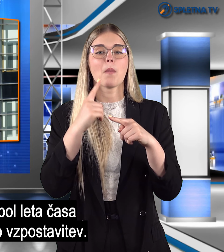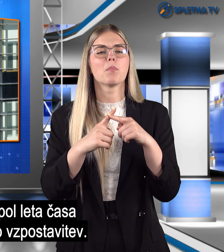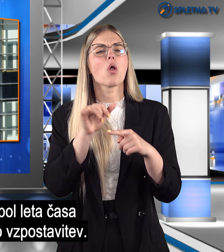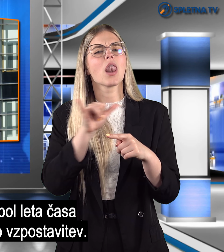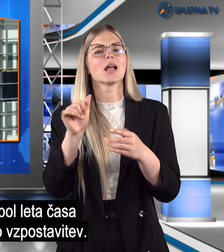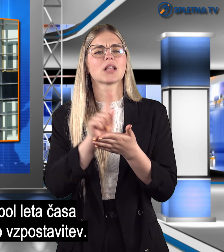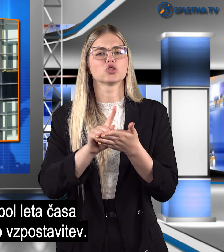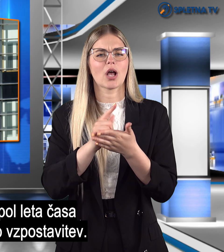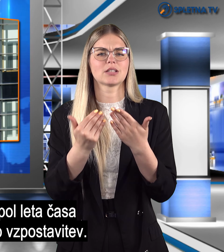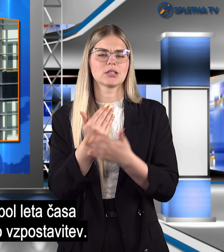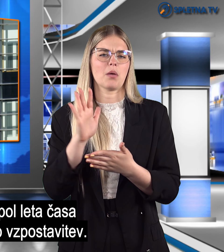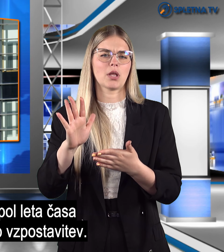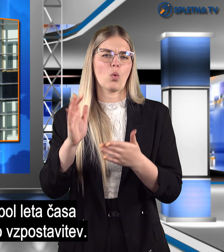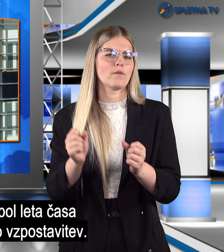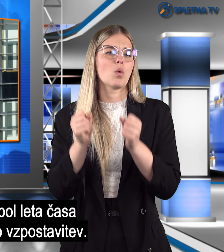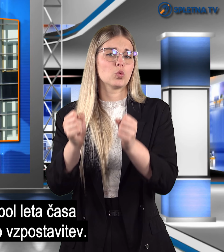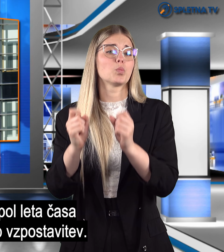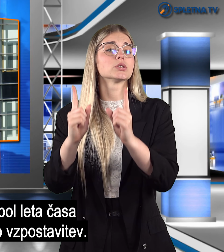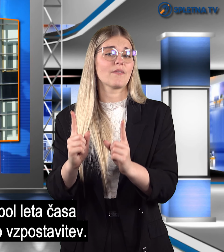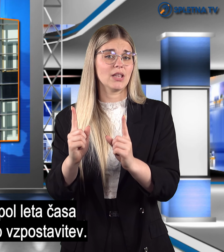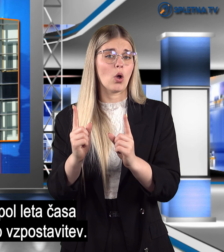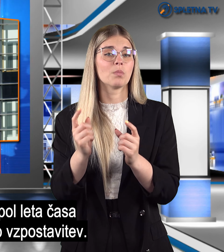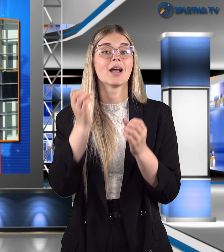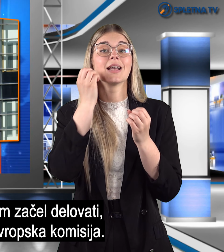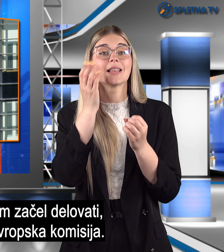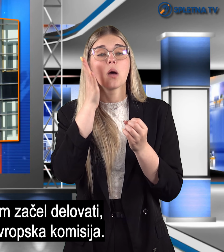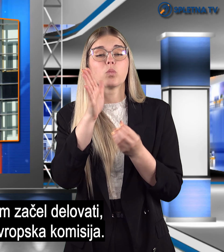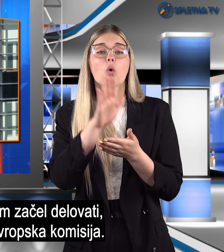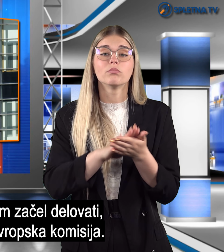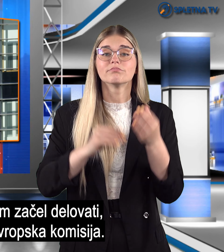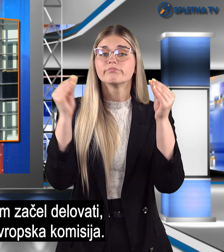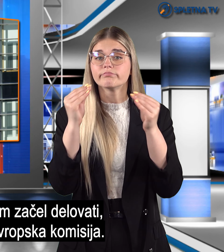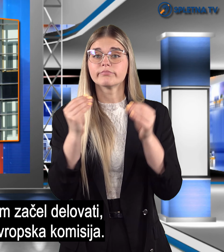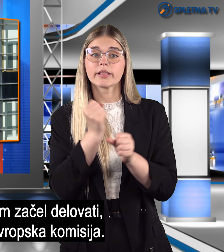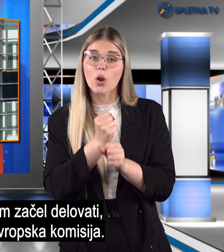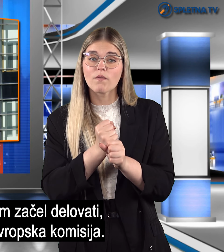uvedbi sistema pol leta časa za njegovo vzpostavitev. Kdaj bo sistem začel